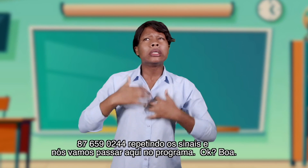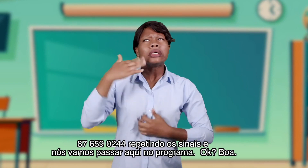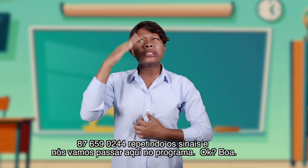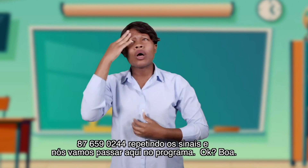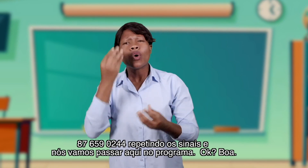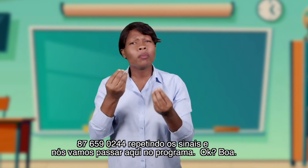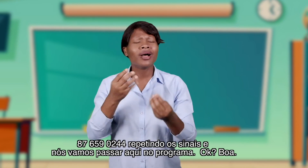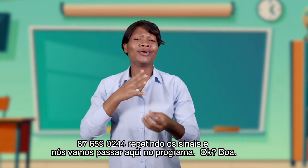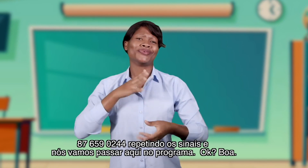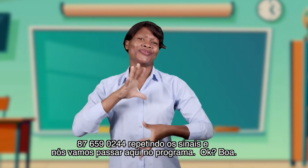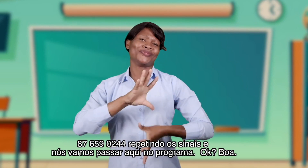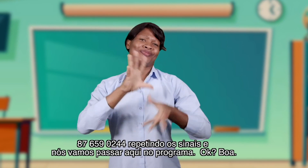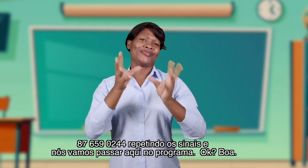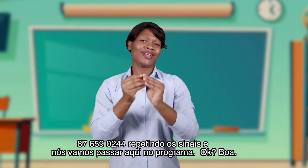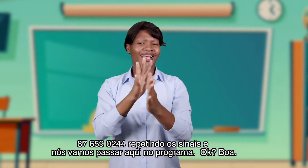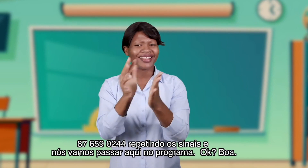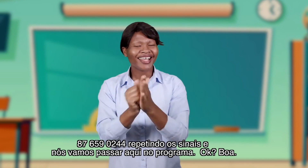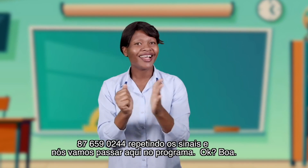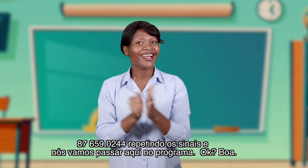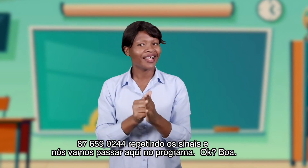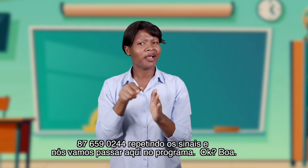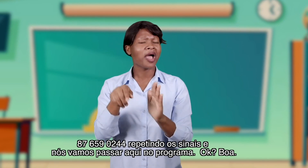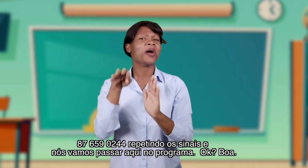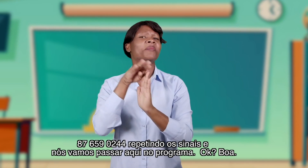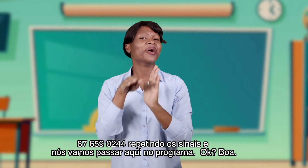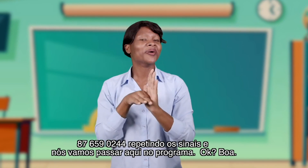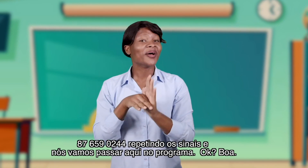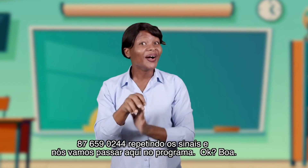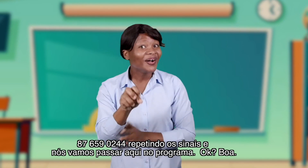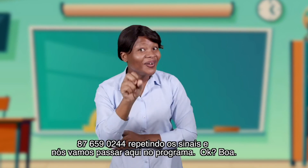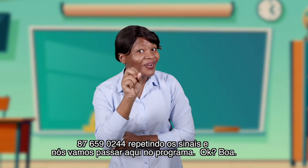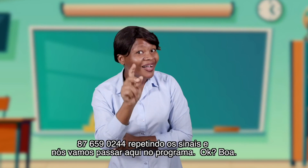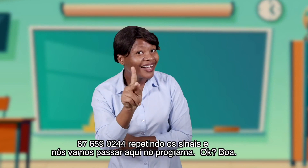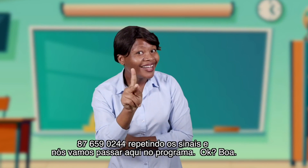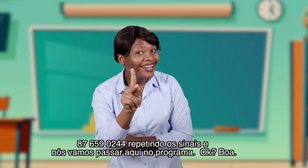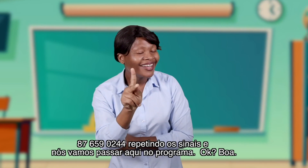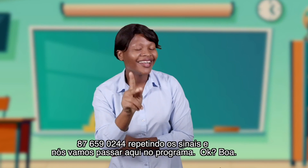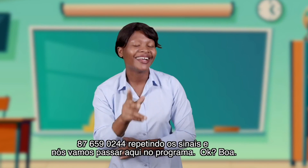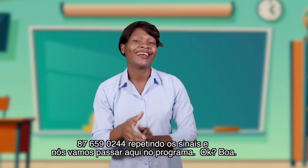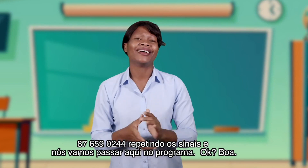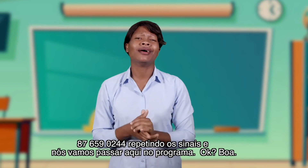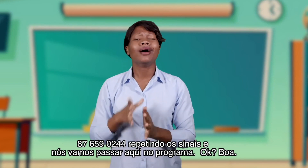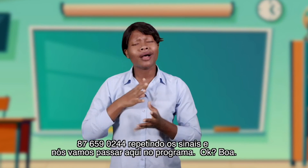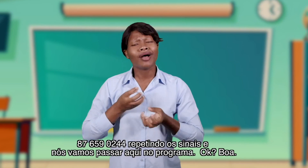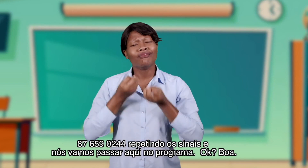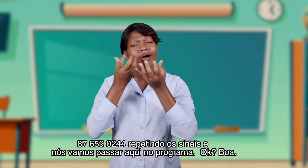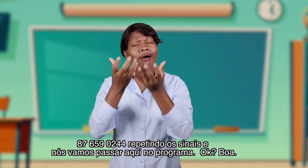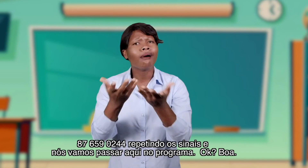Repetindo os sinais e nós vamos passar aqui no programa, ok? Boa! Então, até a próxima aula.